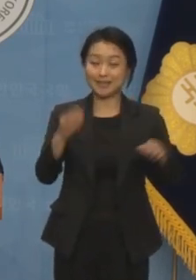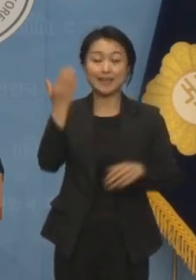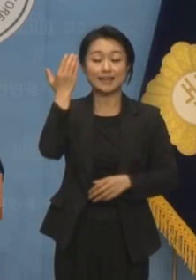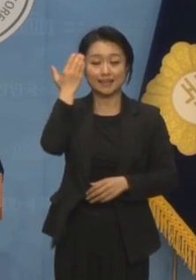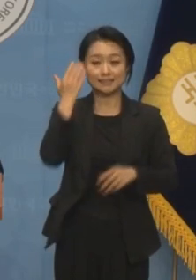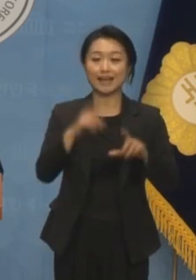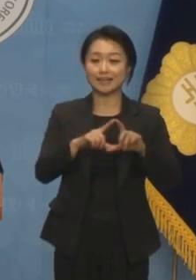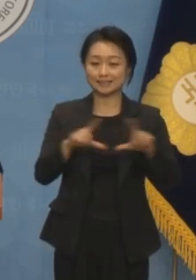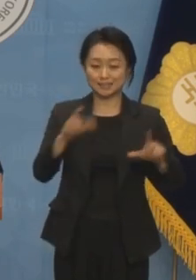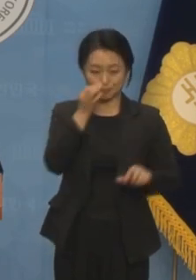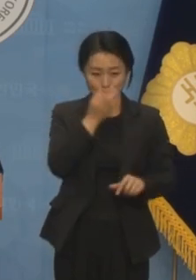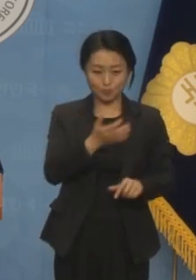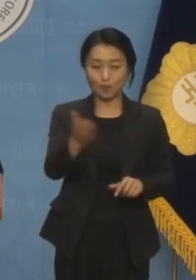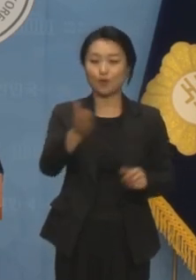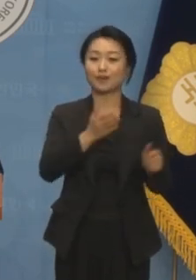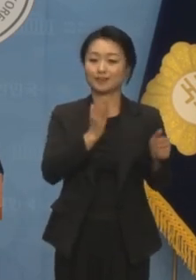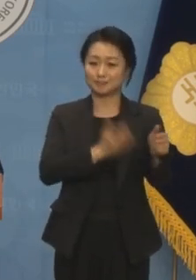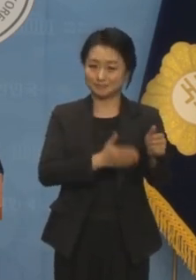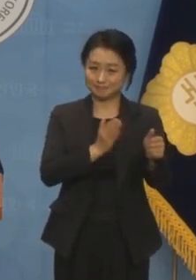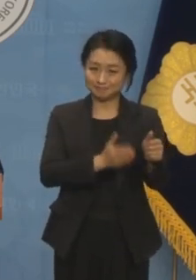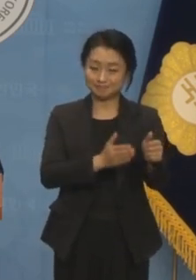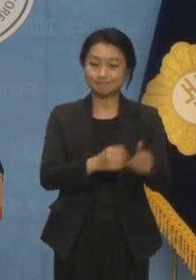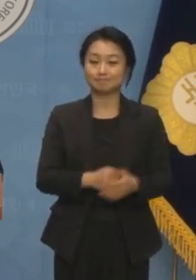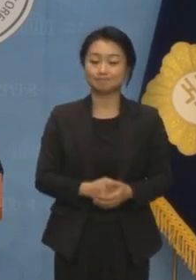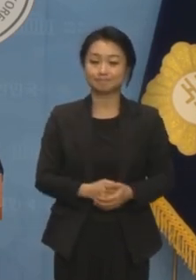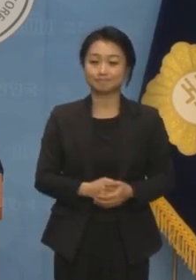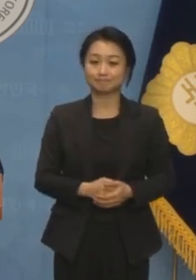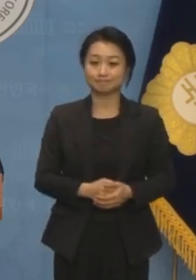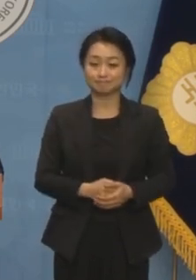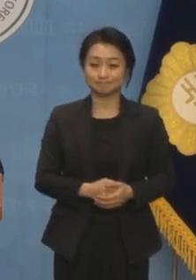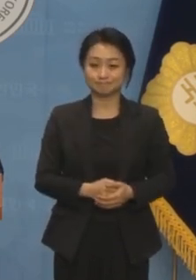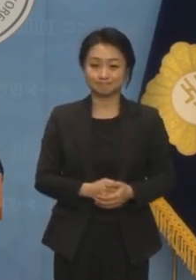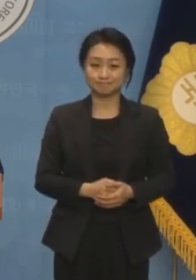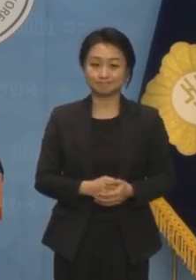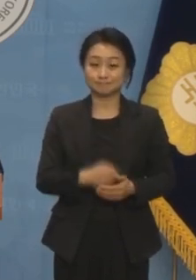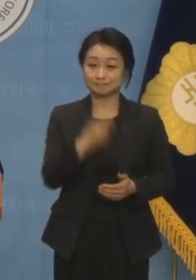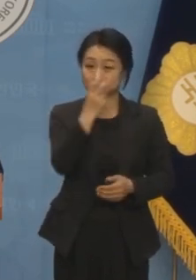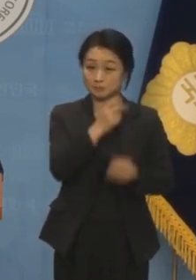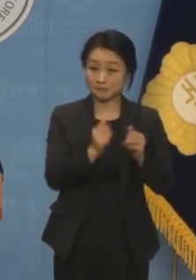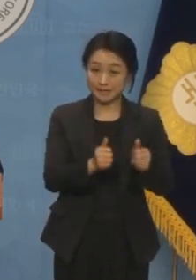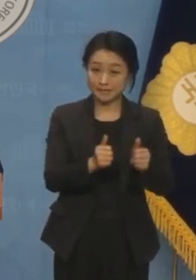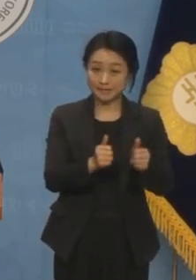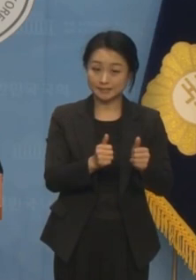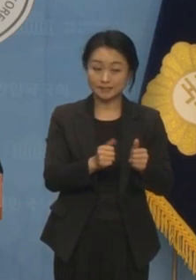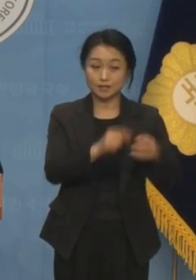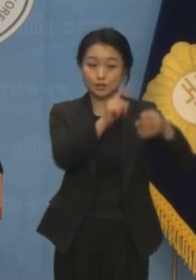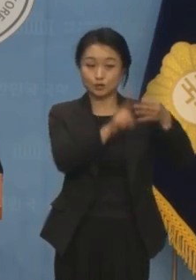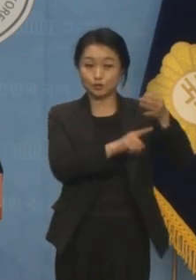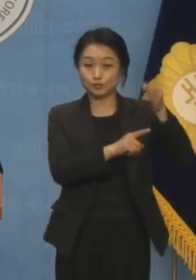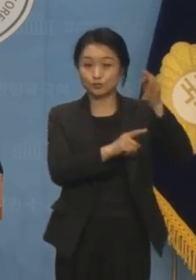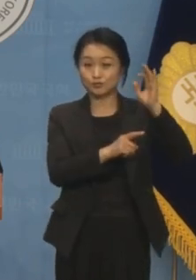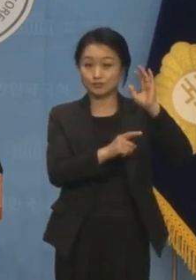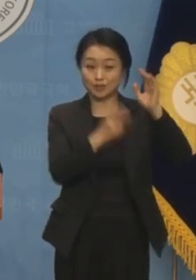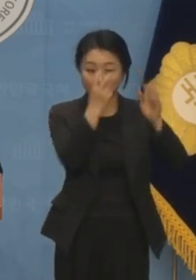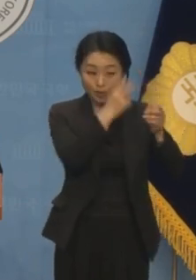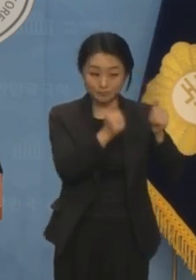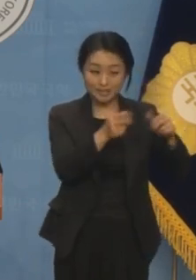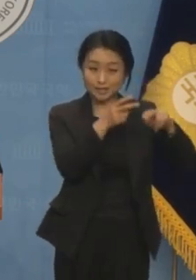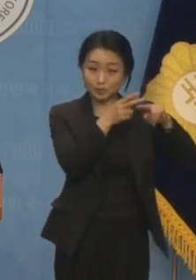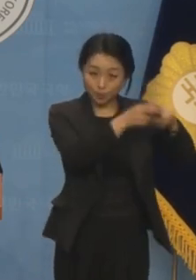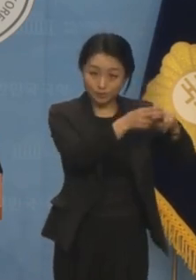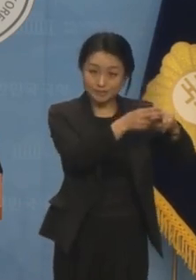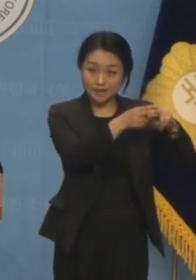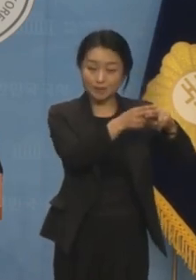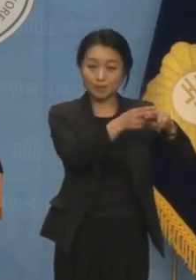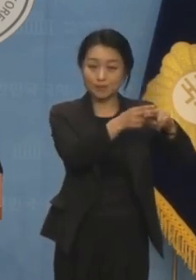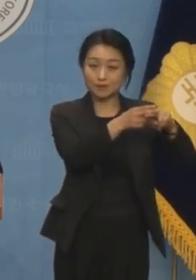상식을 보여주길 바랍니다. 그렇지 않을 경우 검찰은 윤석열 검찰 독재